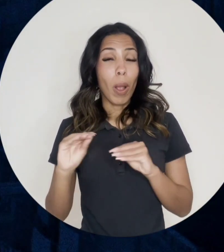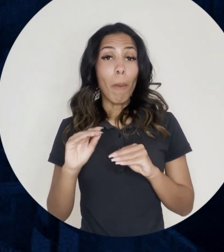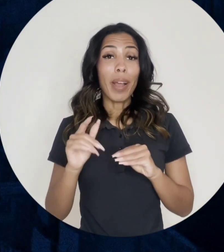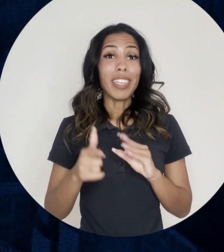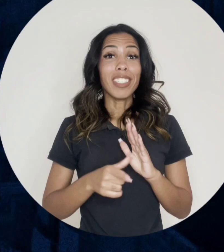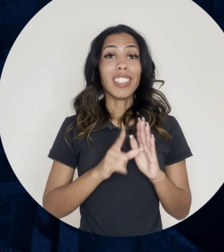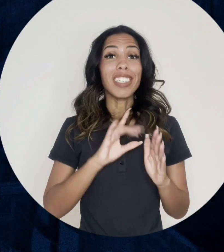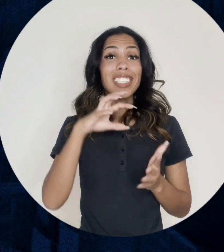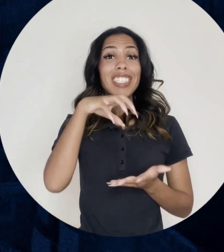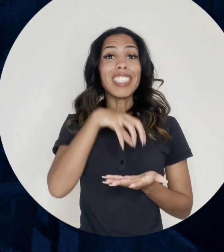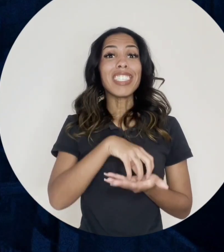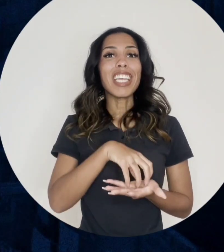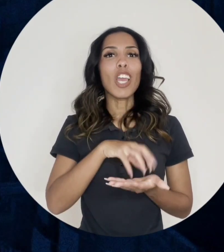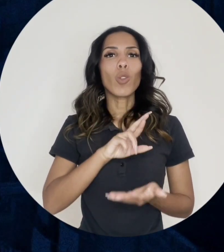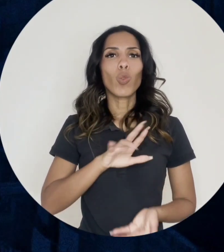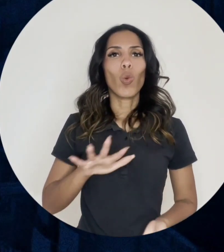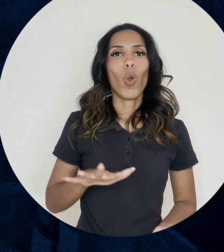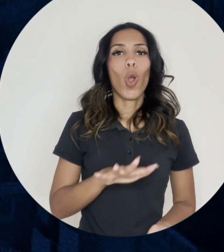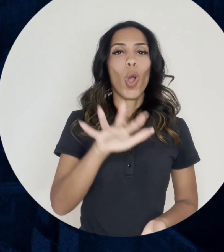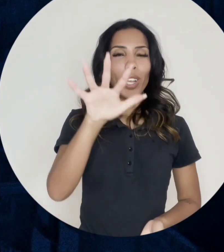Rocinha,